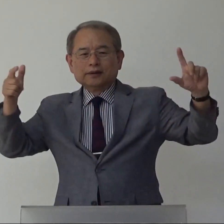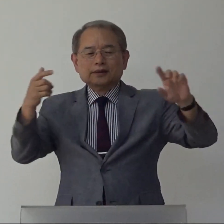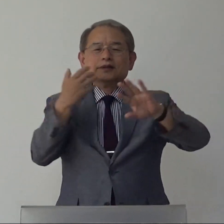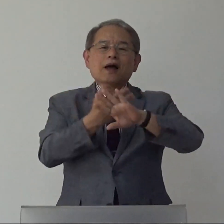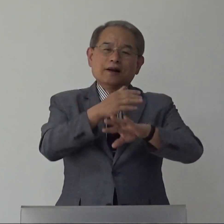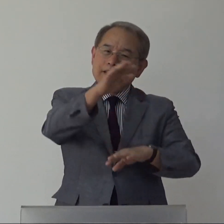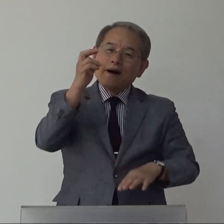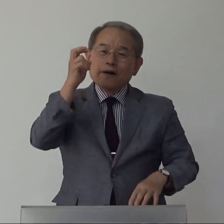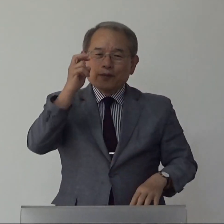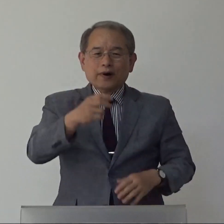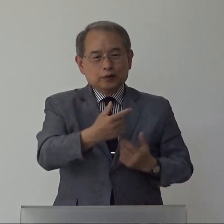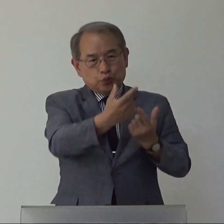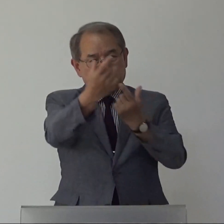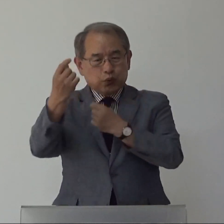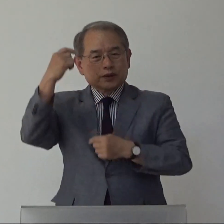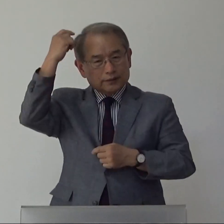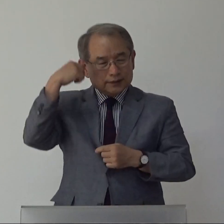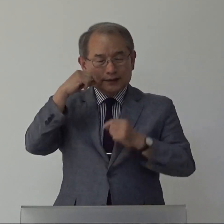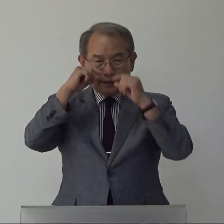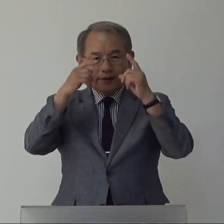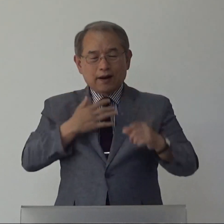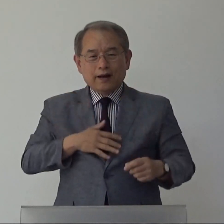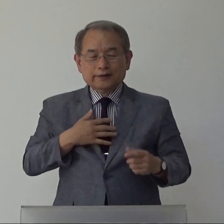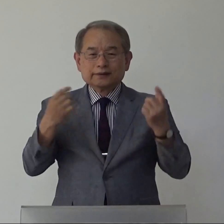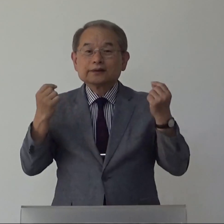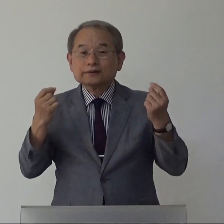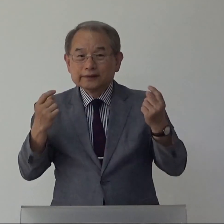때와 결혼해서 살 때는 완전히 다릅니다.